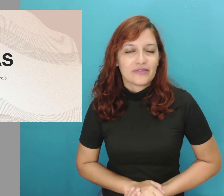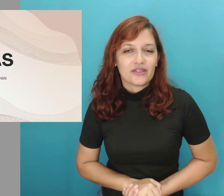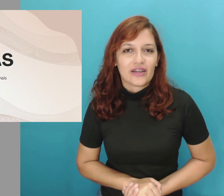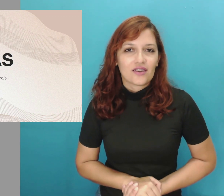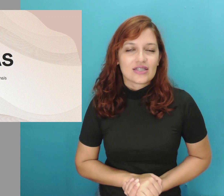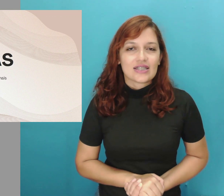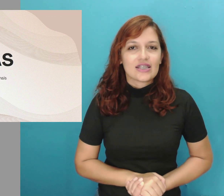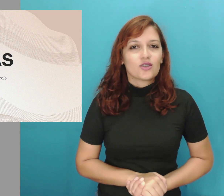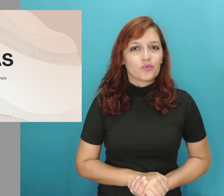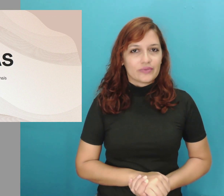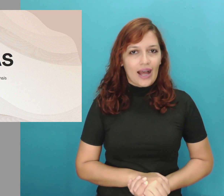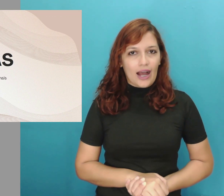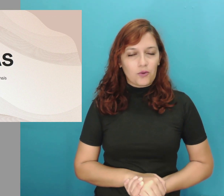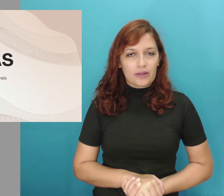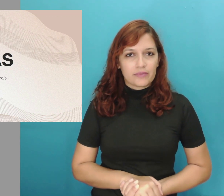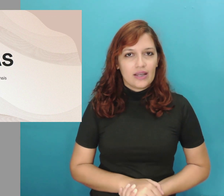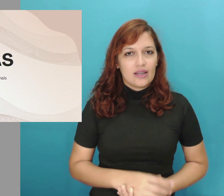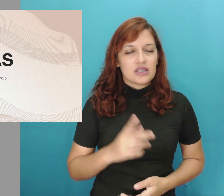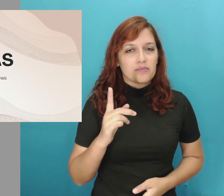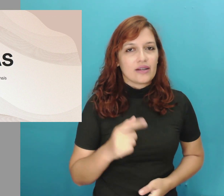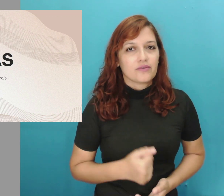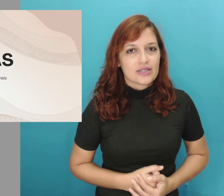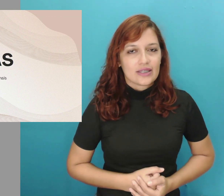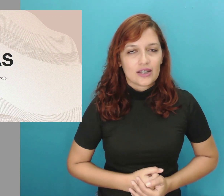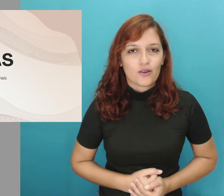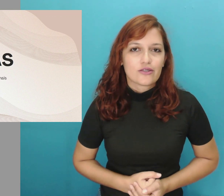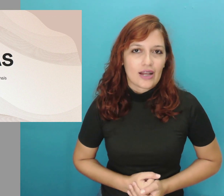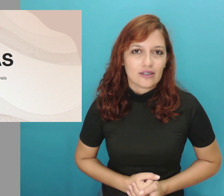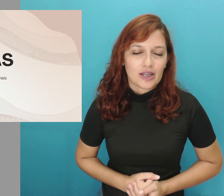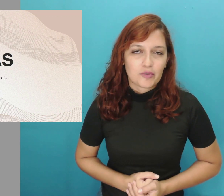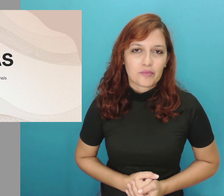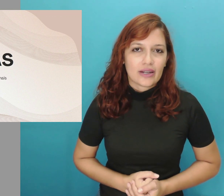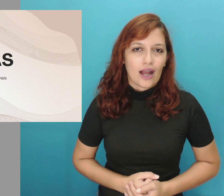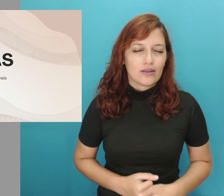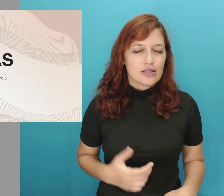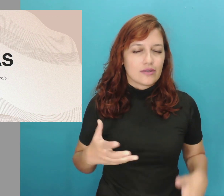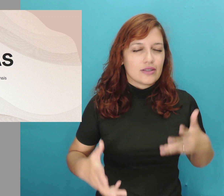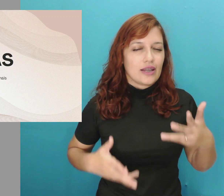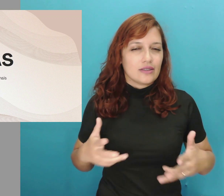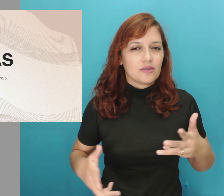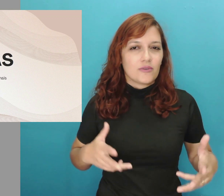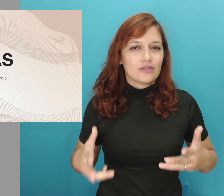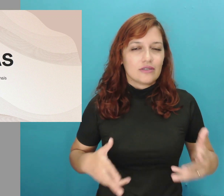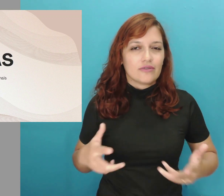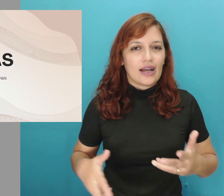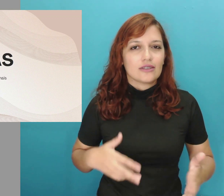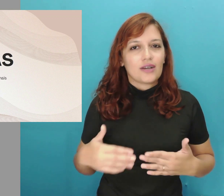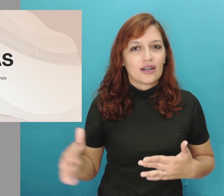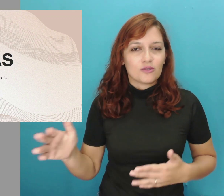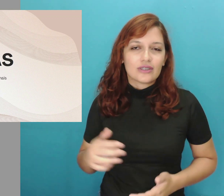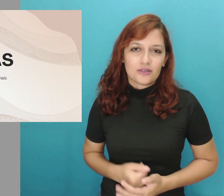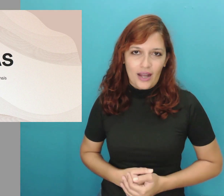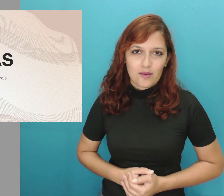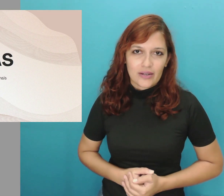bem-vindo à nossa segunda aula. Espero que você tenha gostado da primeira aula e isso tenha te motivado a continuar